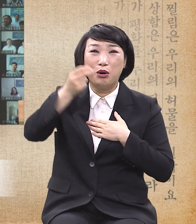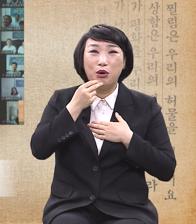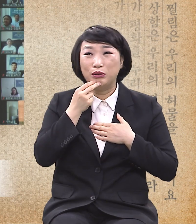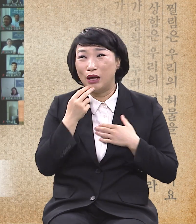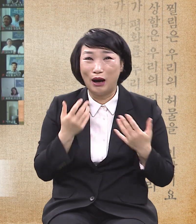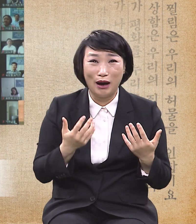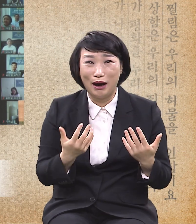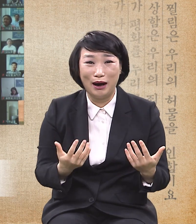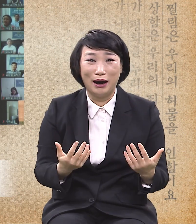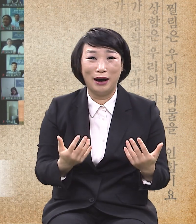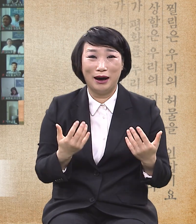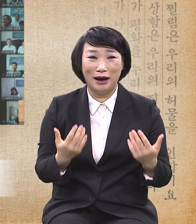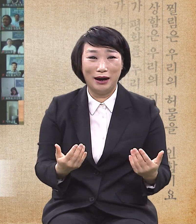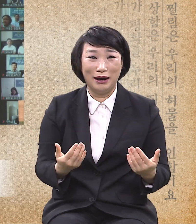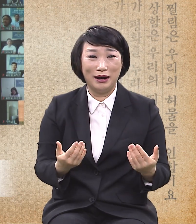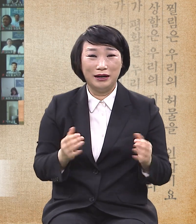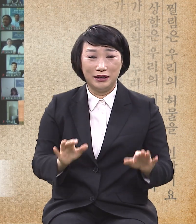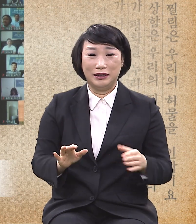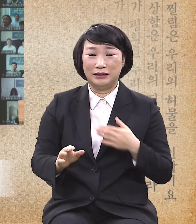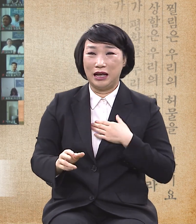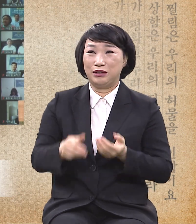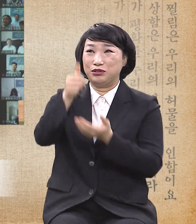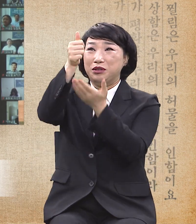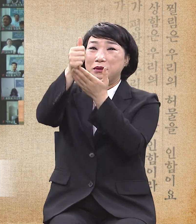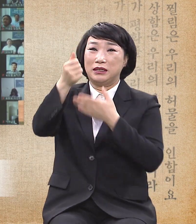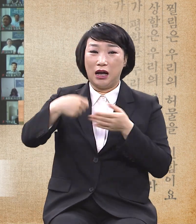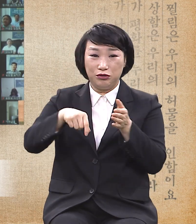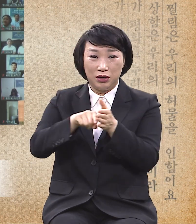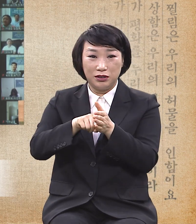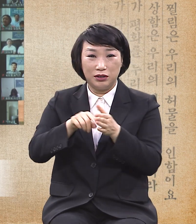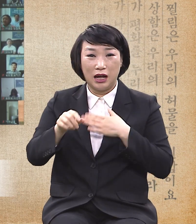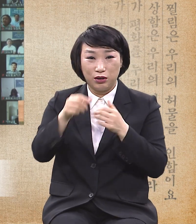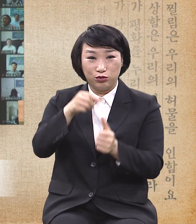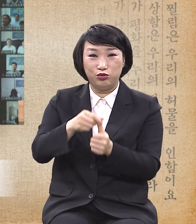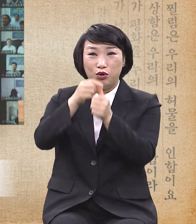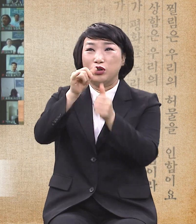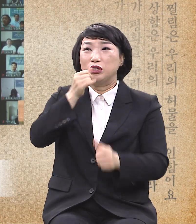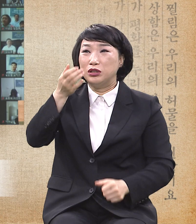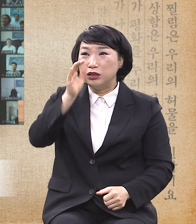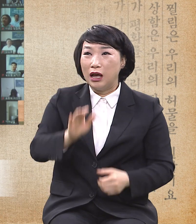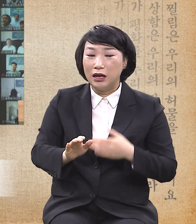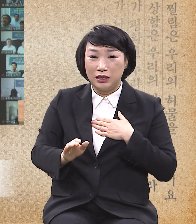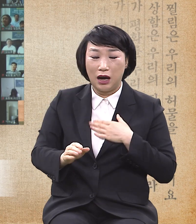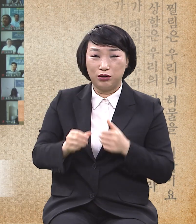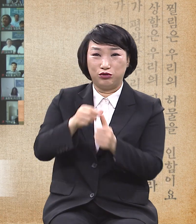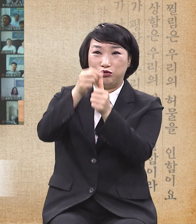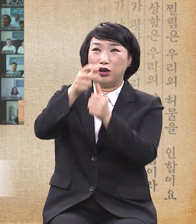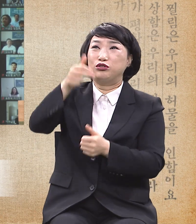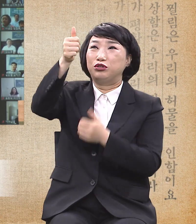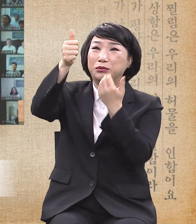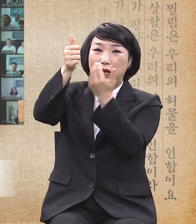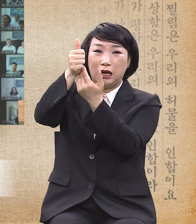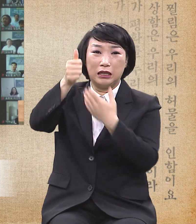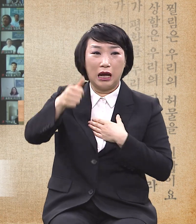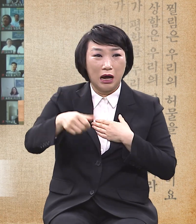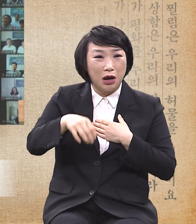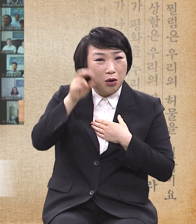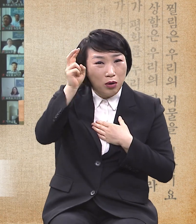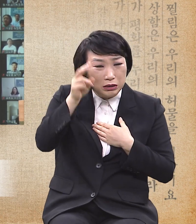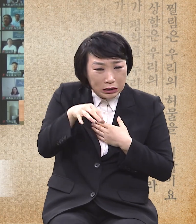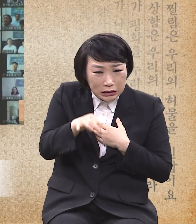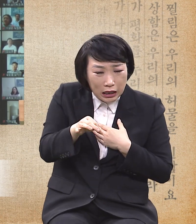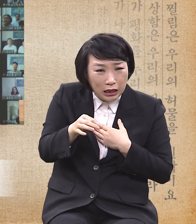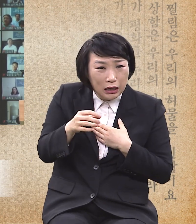못하면 어떡할까? 내가 주님이 나를 이렇게 구원하셨는데 구원주 주님 앞에 내가 등한히 하면